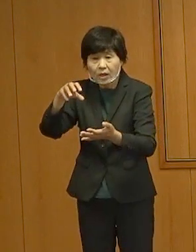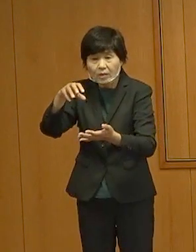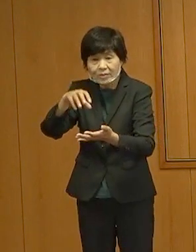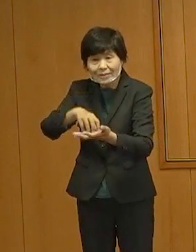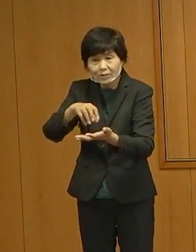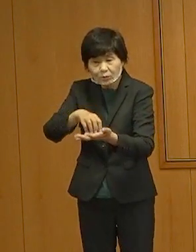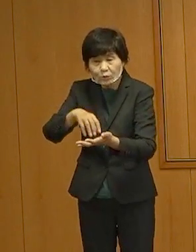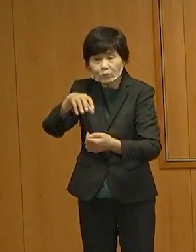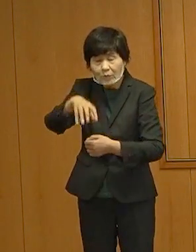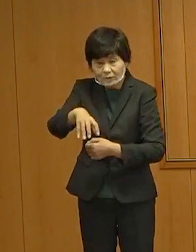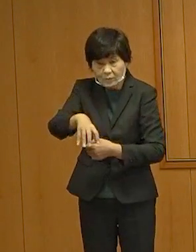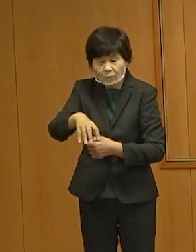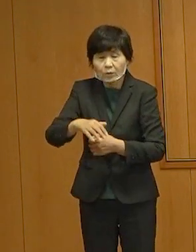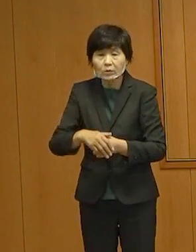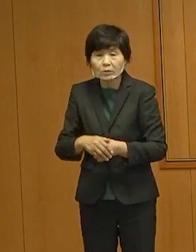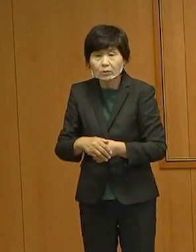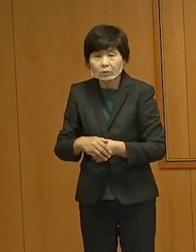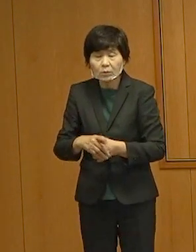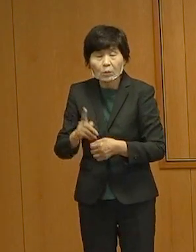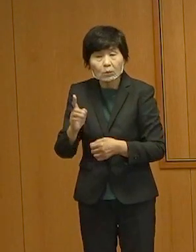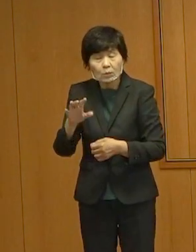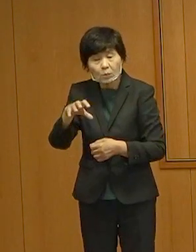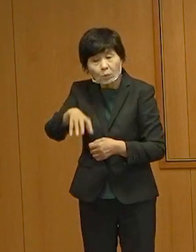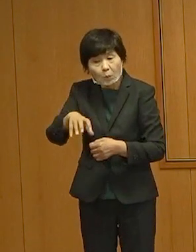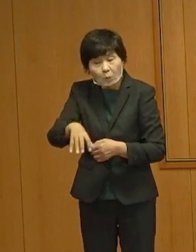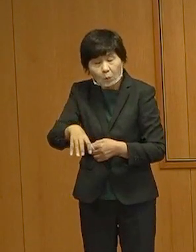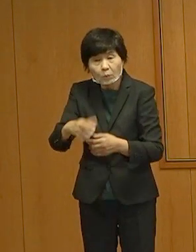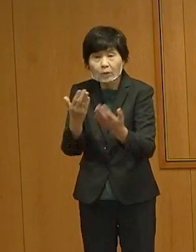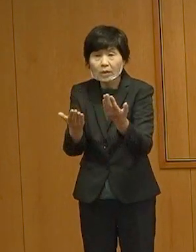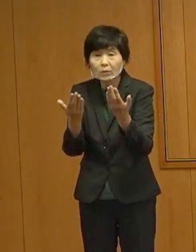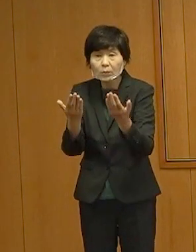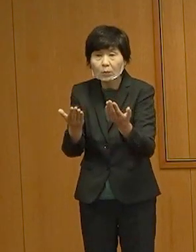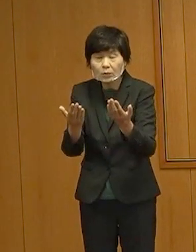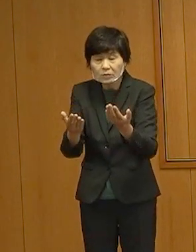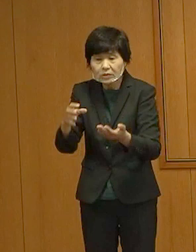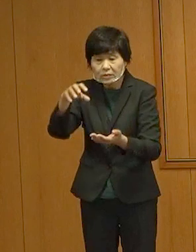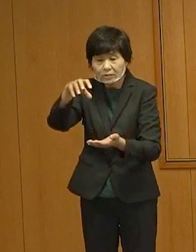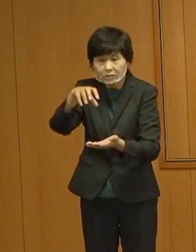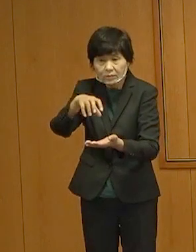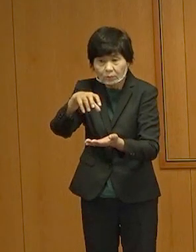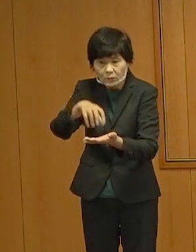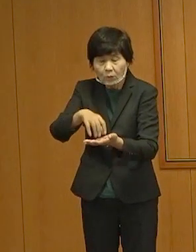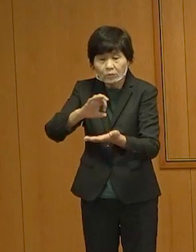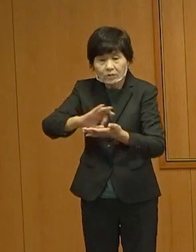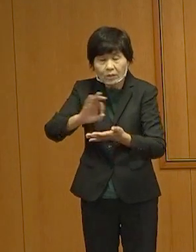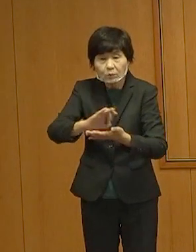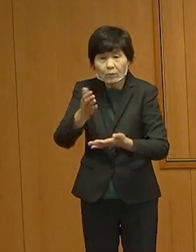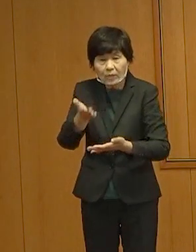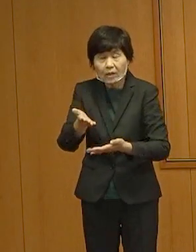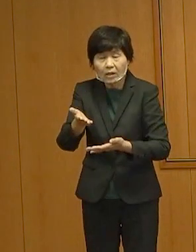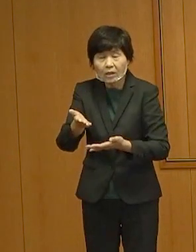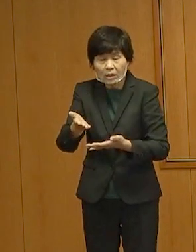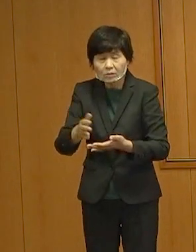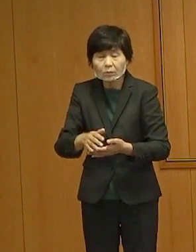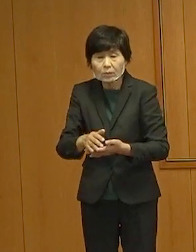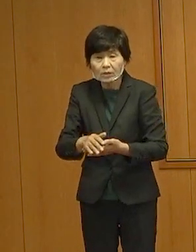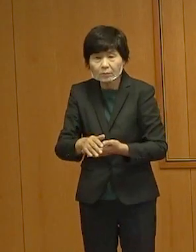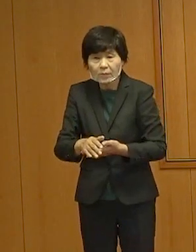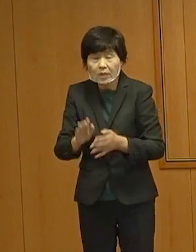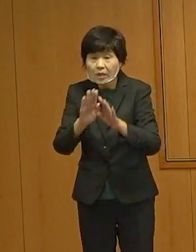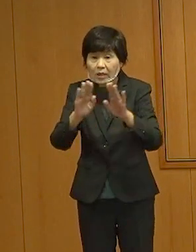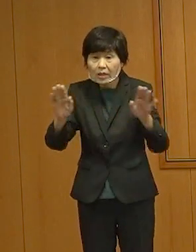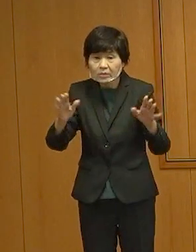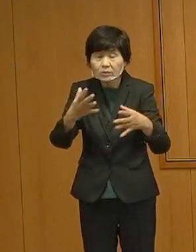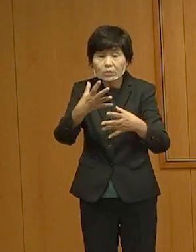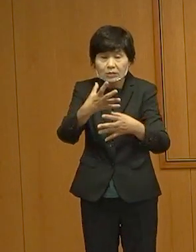あ、今先ほどどこの中、まあ、どこの学校を主体にするかという話だったんですけどもとか、この、開設の時